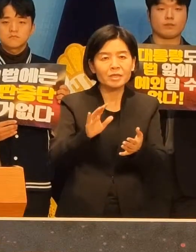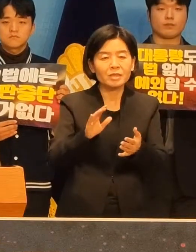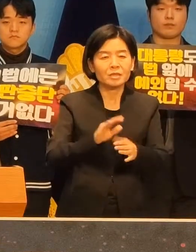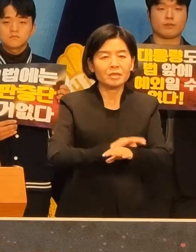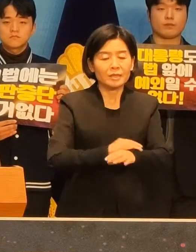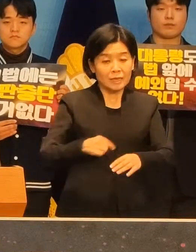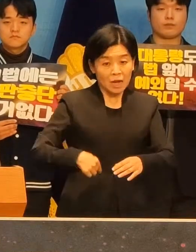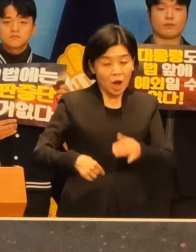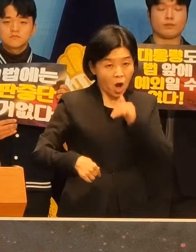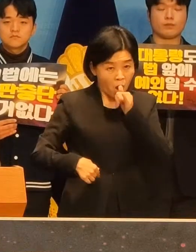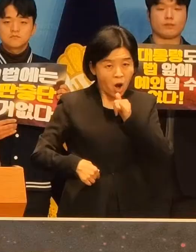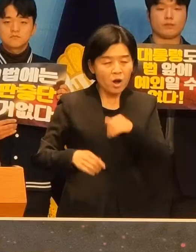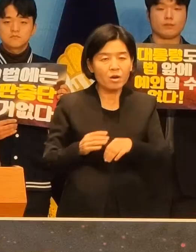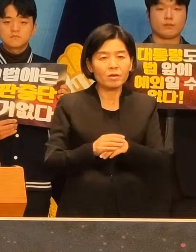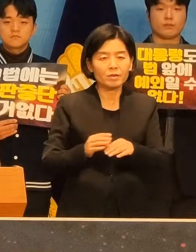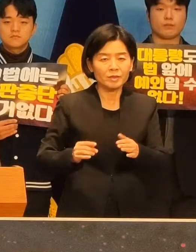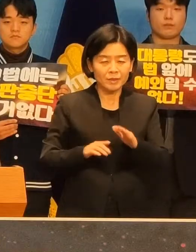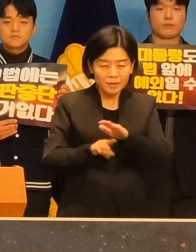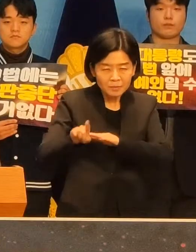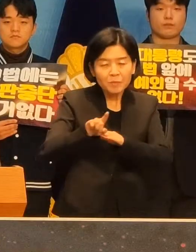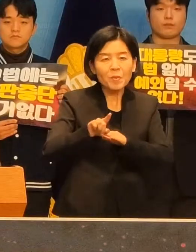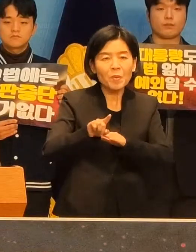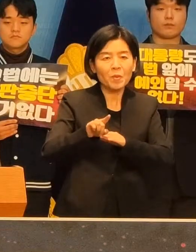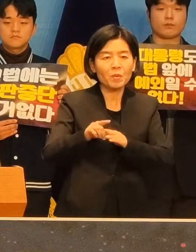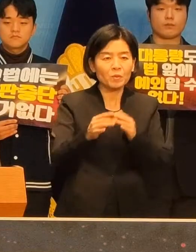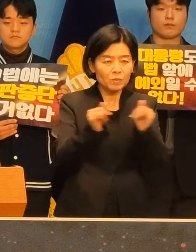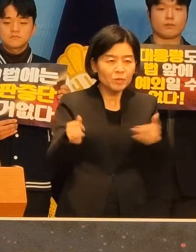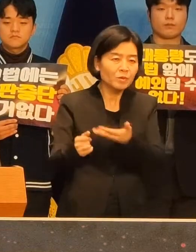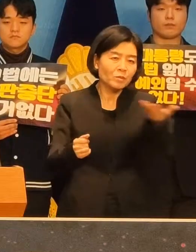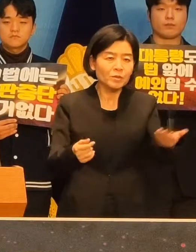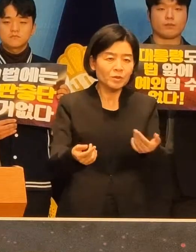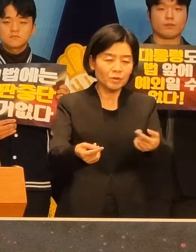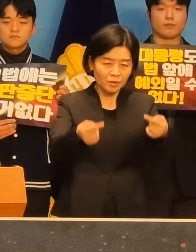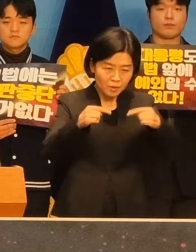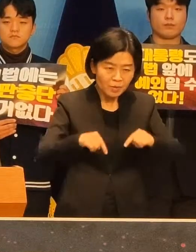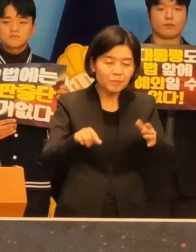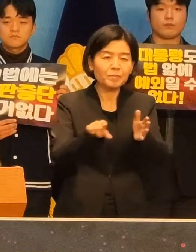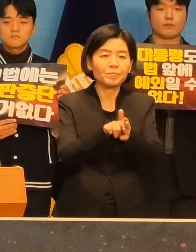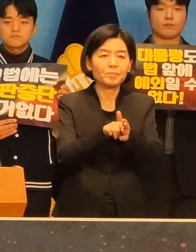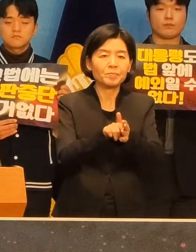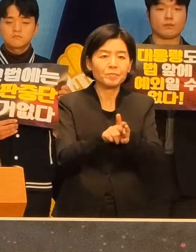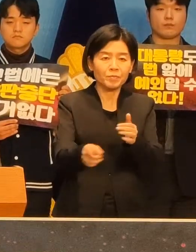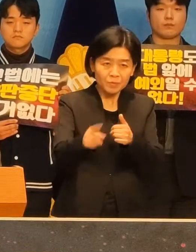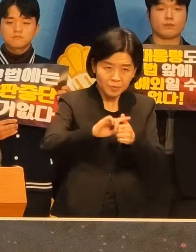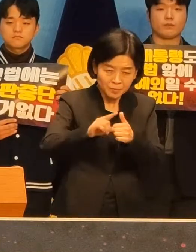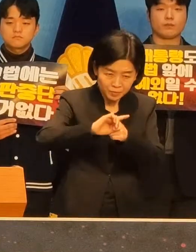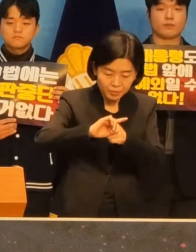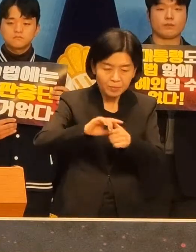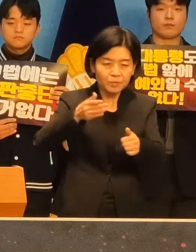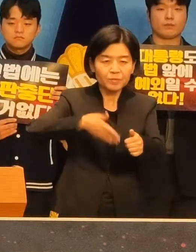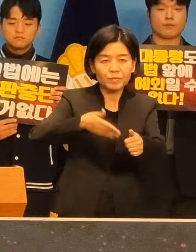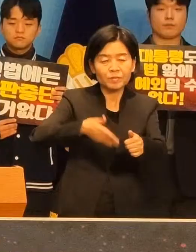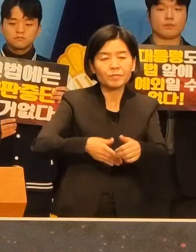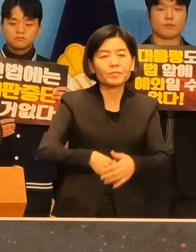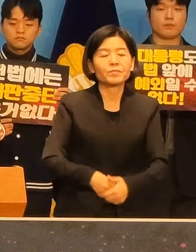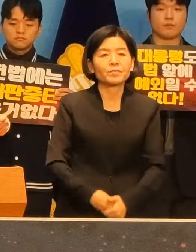성향의 국민들도 저희와 동참해 주실 거라 믿습니다. 함께해 주십시오.